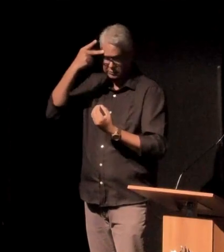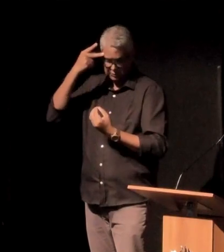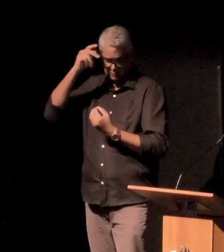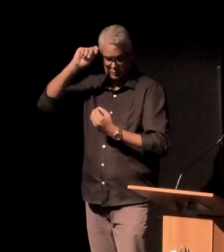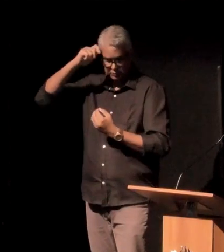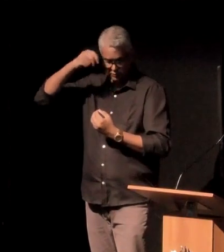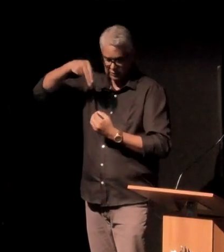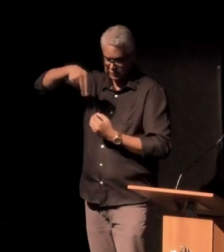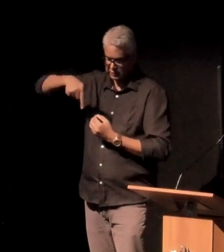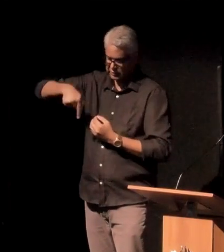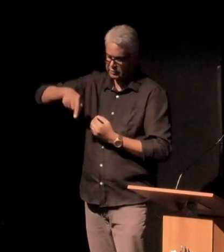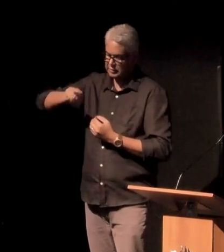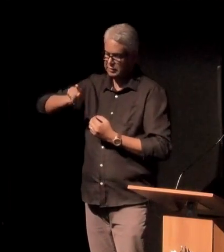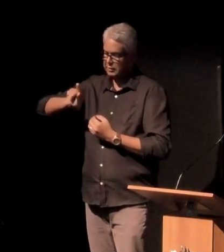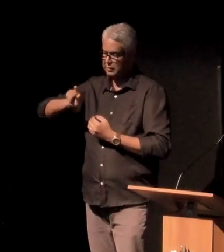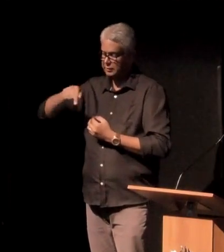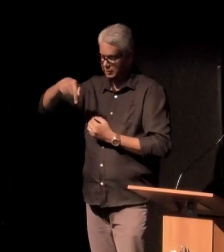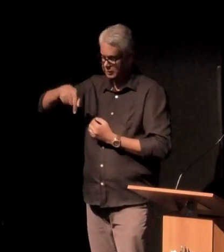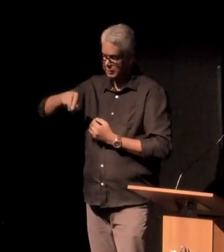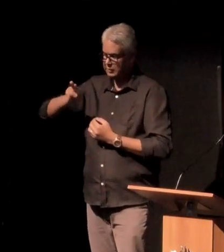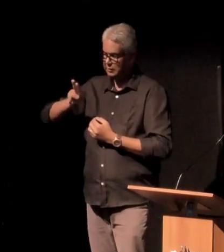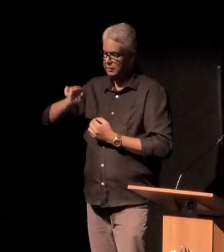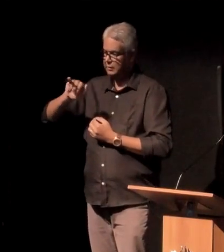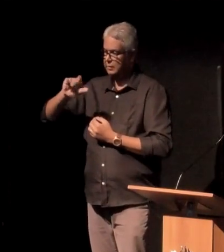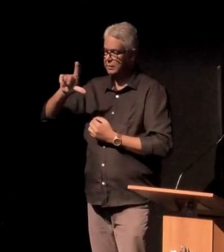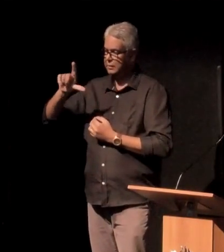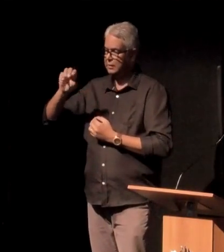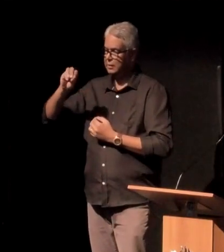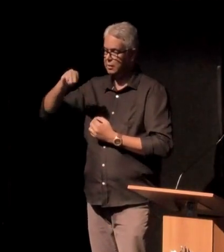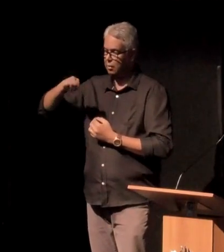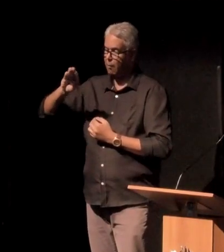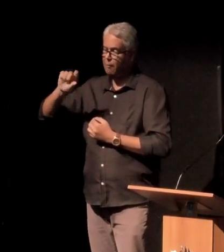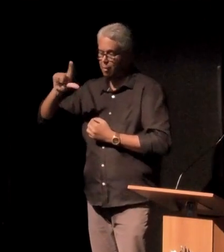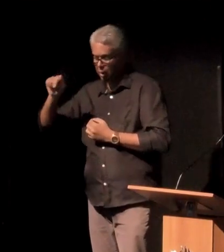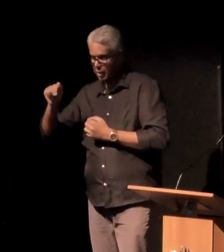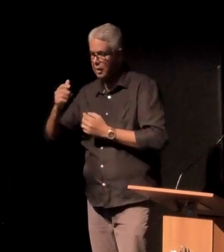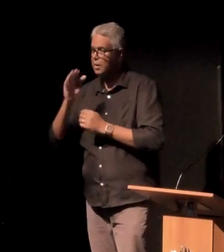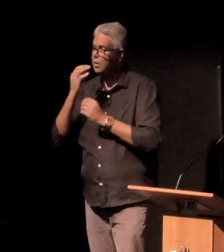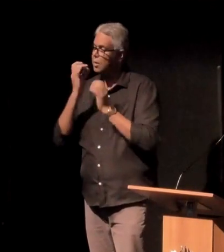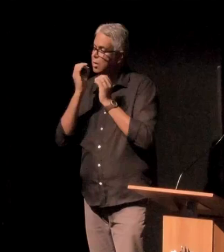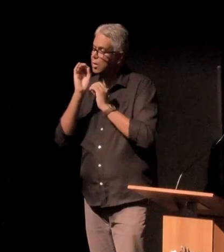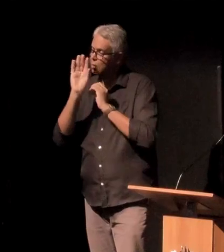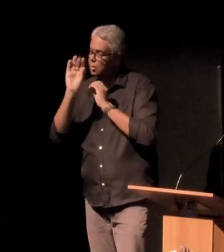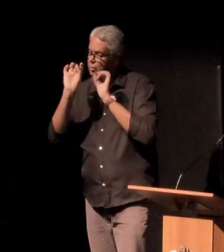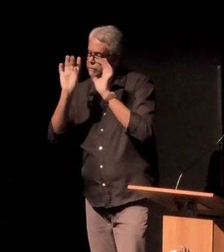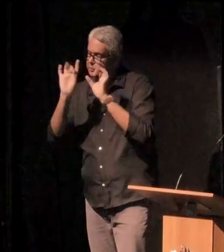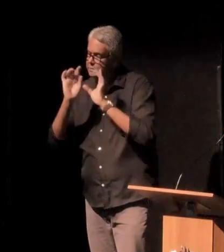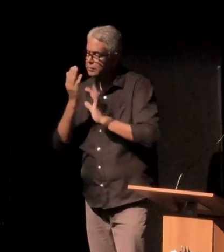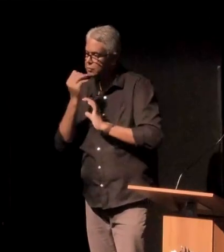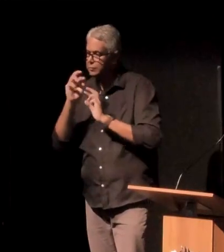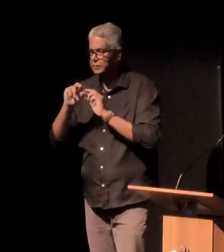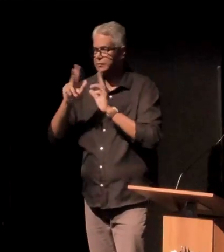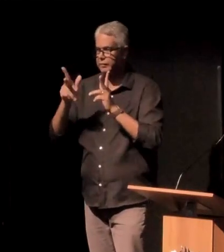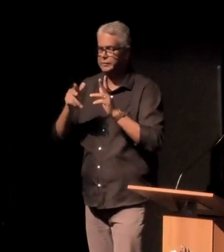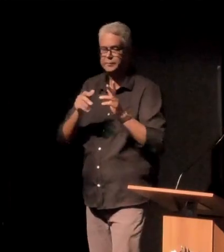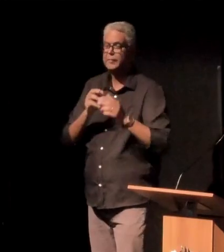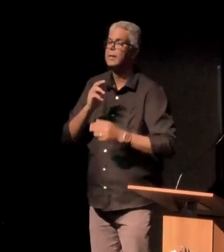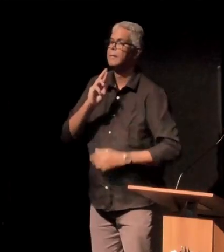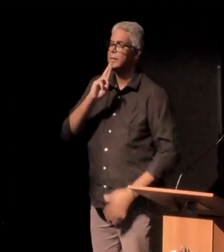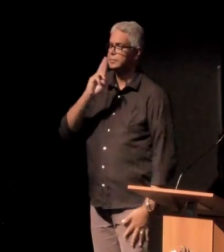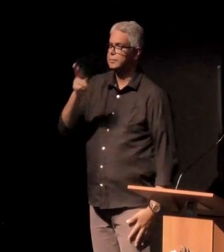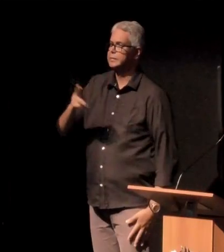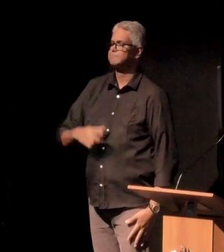Vladimir do São Roque né esse grupo que eu falei da UFRJ Macaé tem